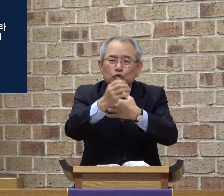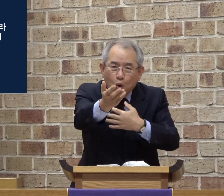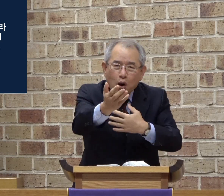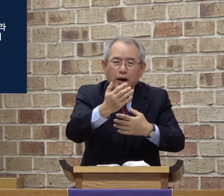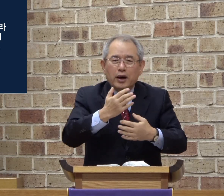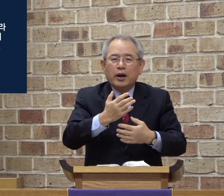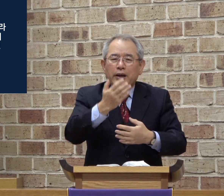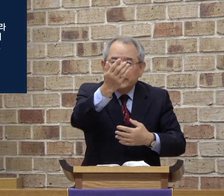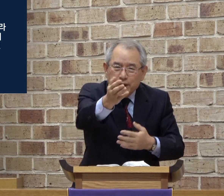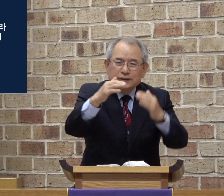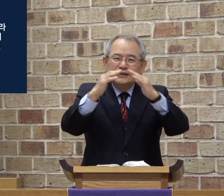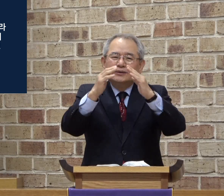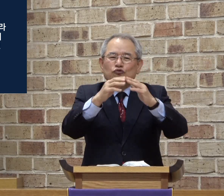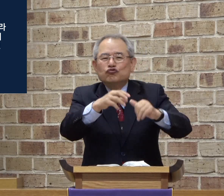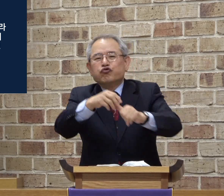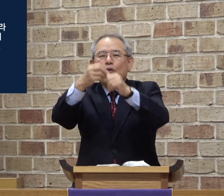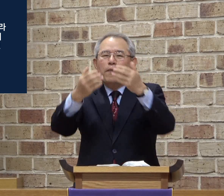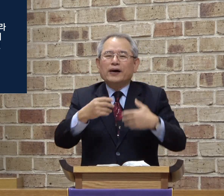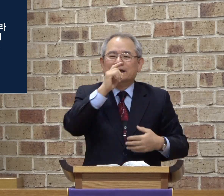않고 구원을 받는다.